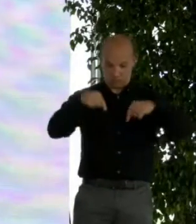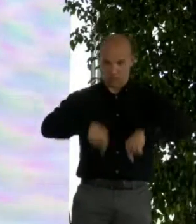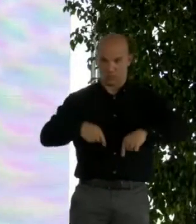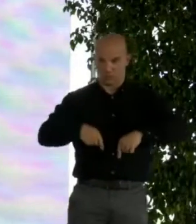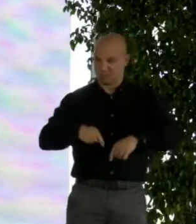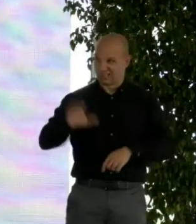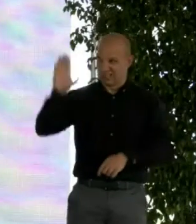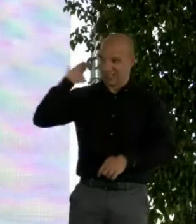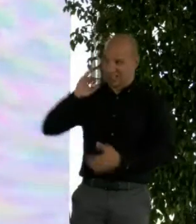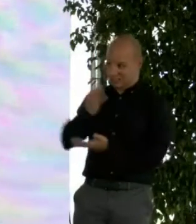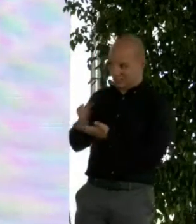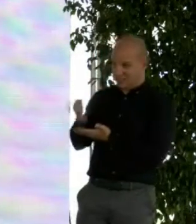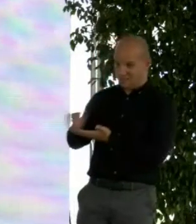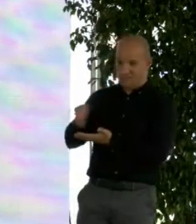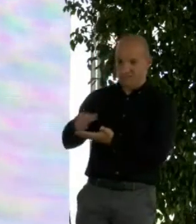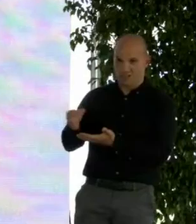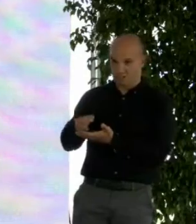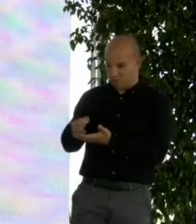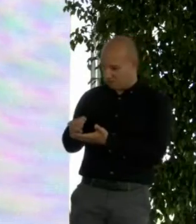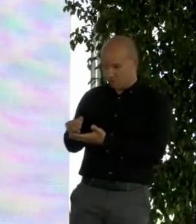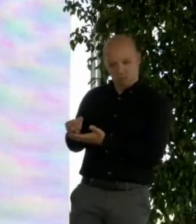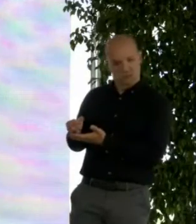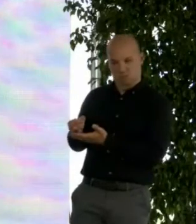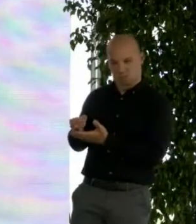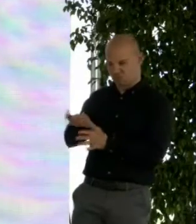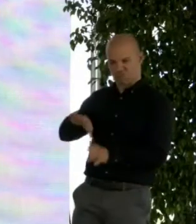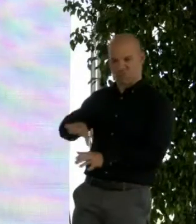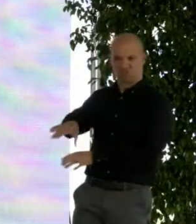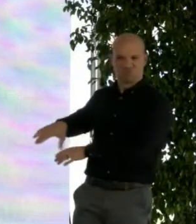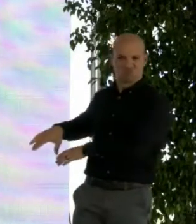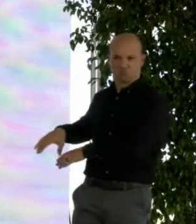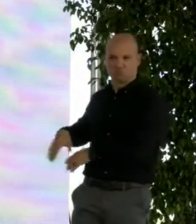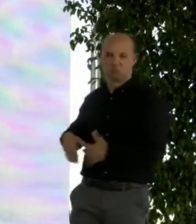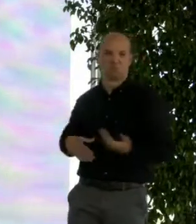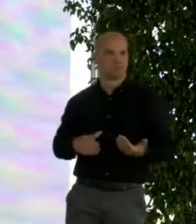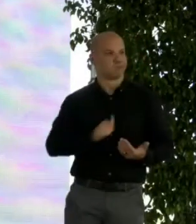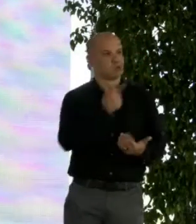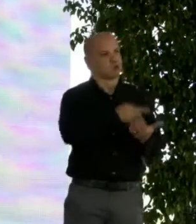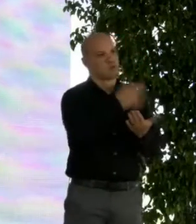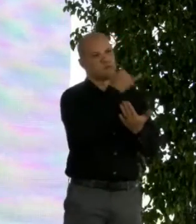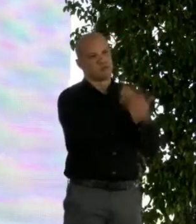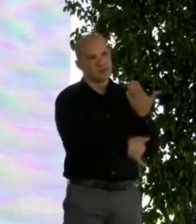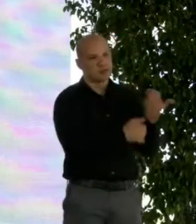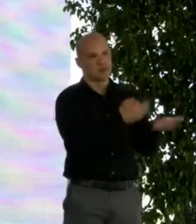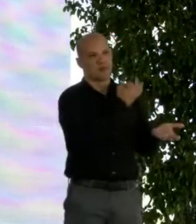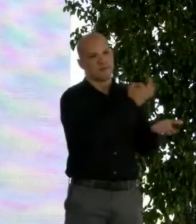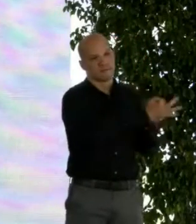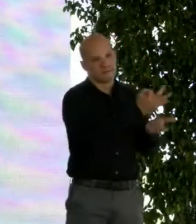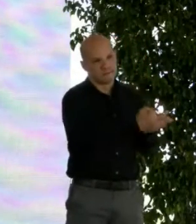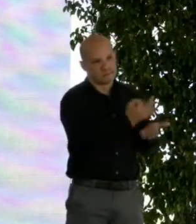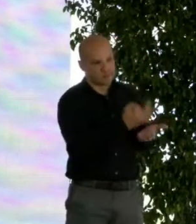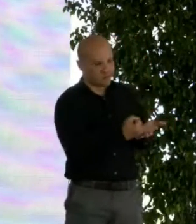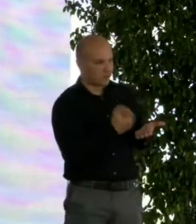fracasos del pasado. Si nos dejamos llevar por proyectos fallidos,